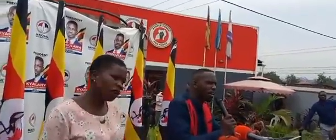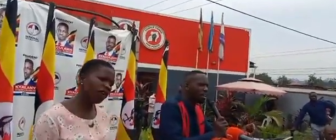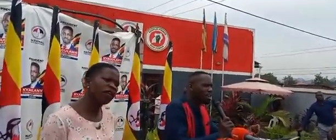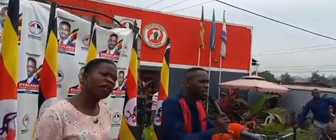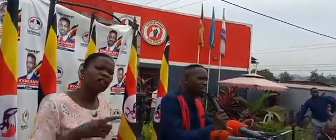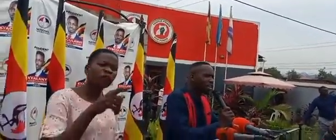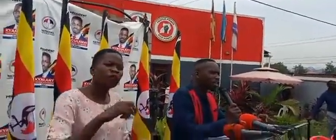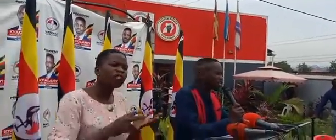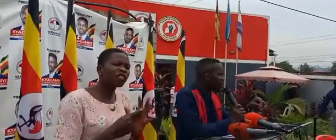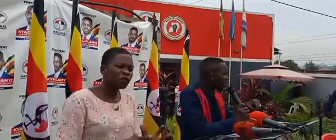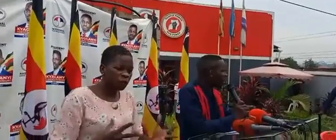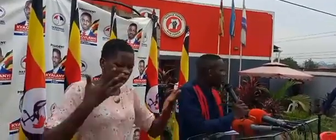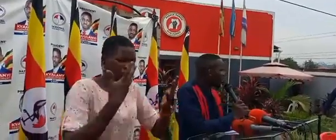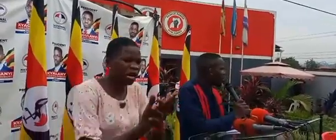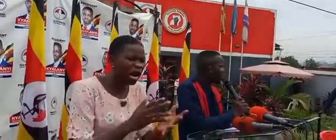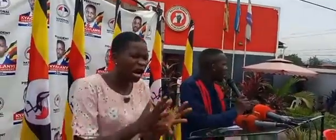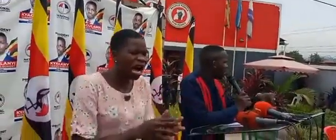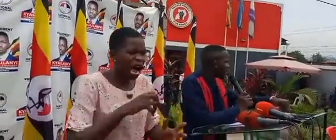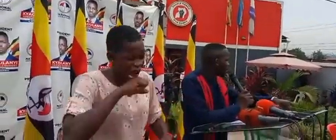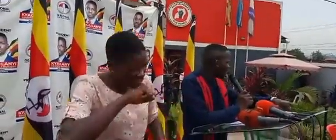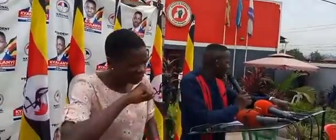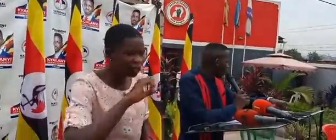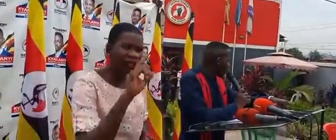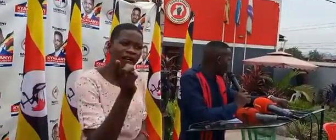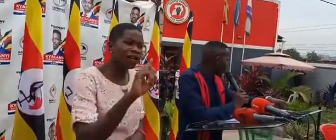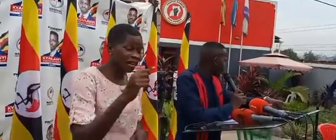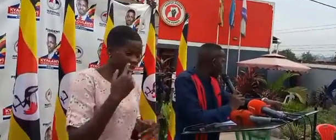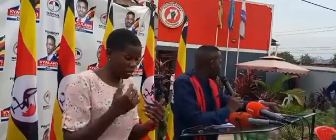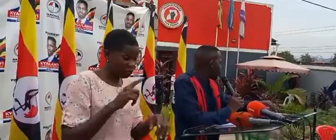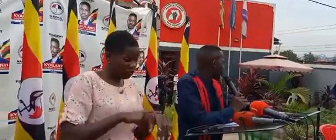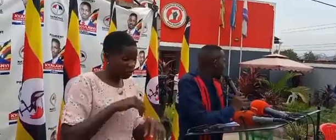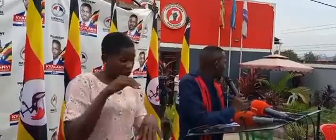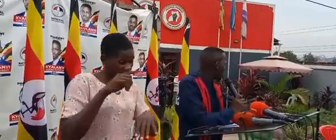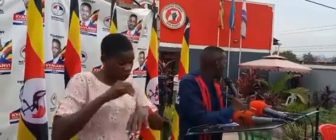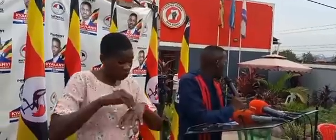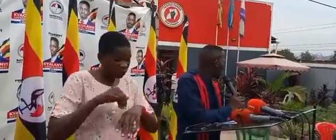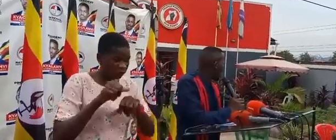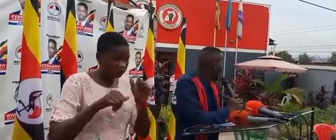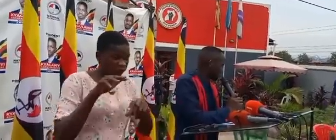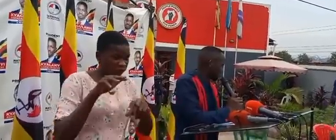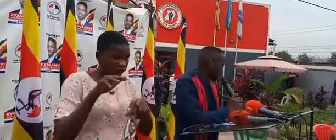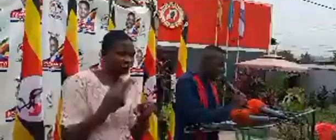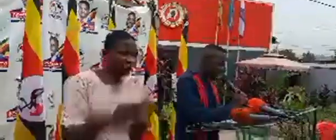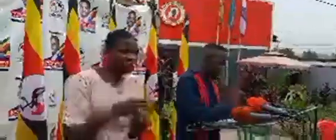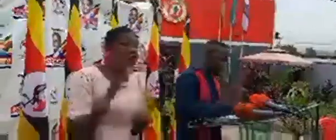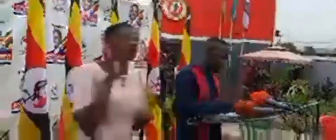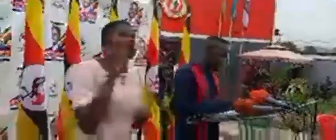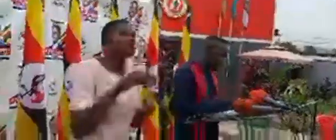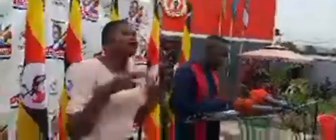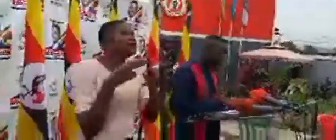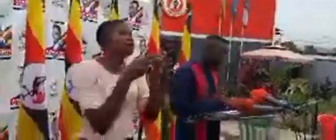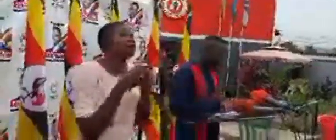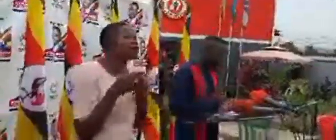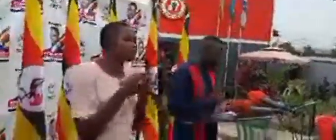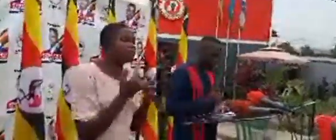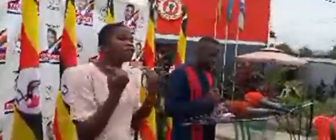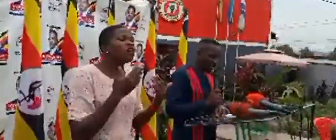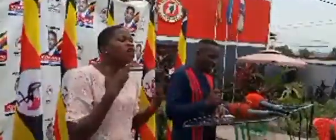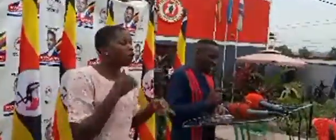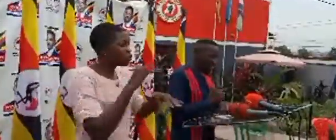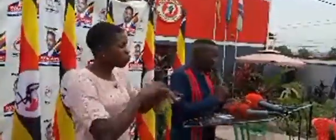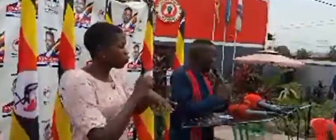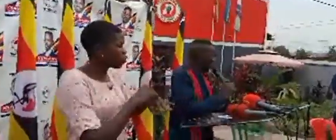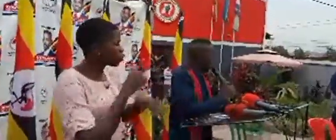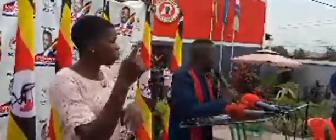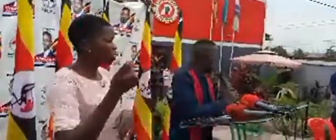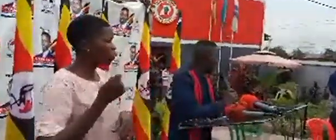muluba kati bwe tumwogerako ajja kubeerako eyafuula genda kuyita omuwala Shamim n'abakuuza ono